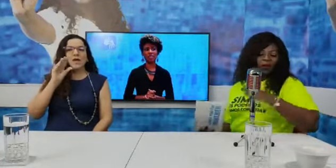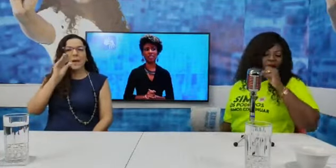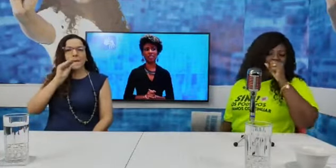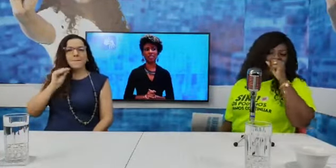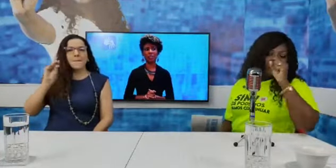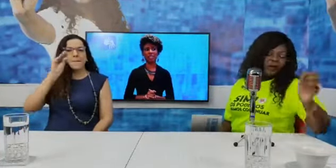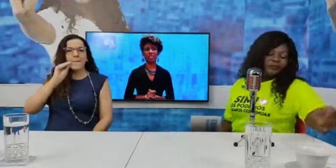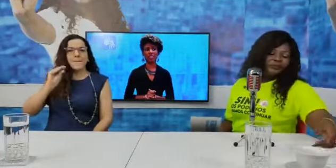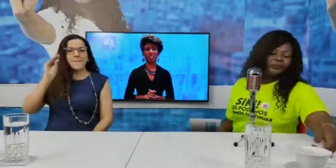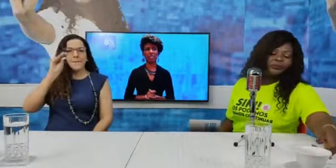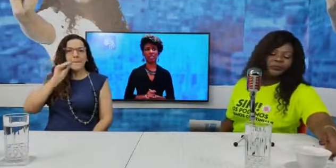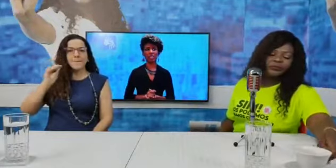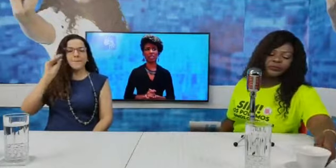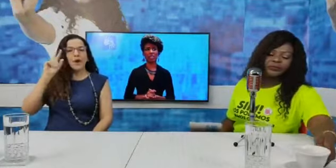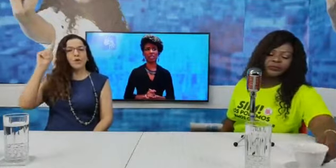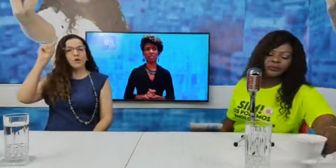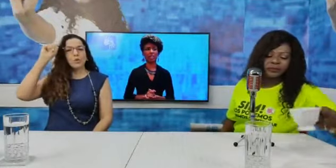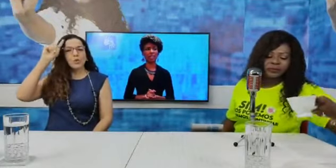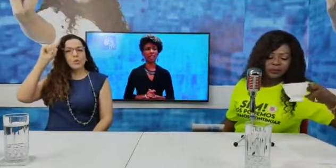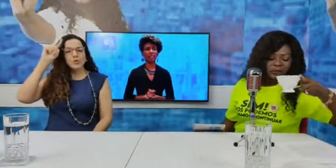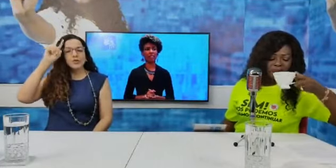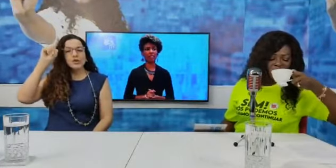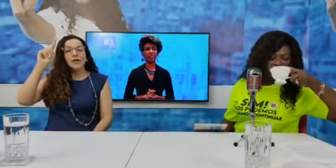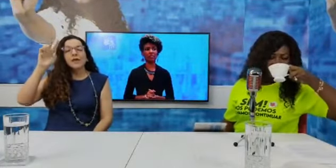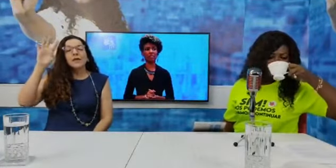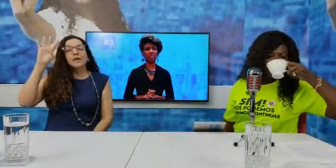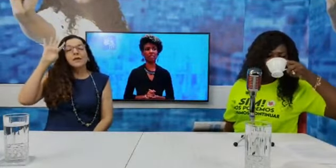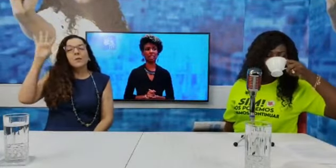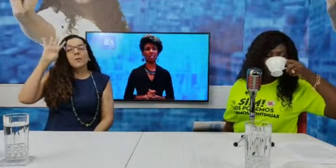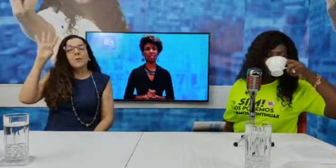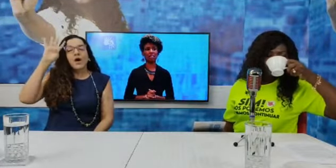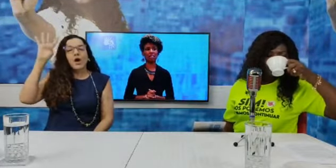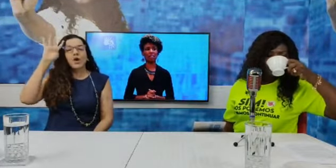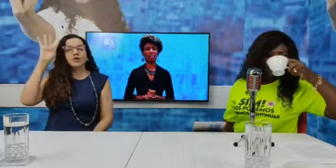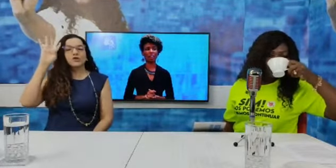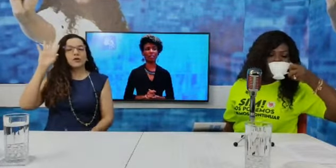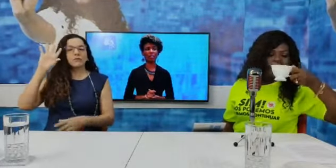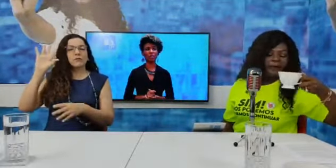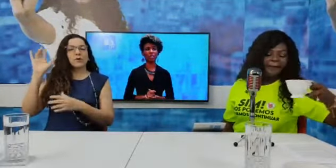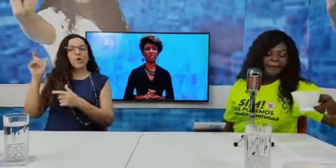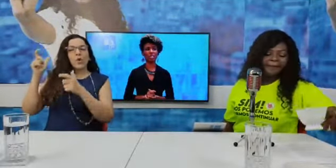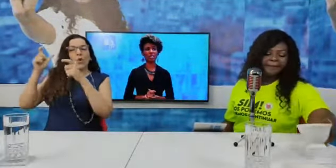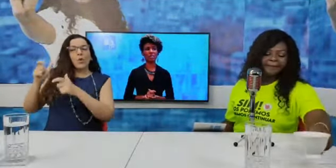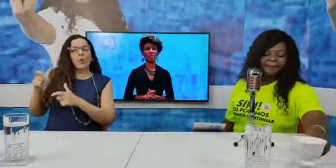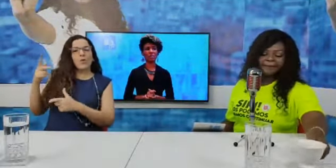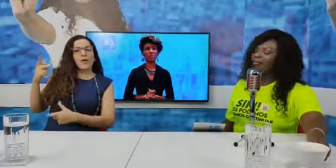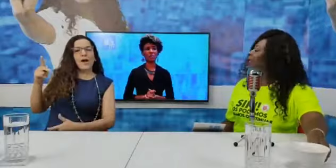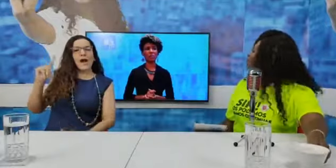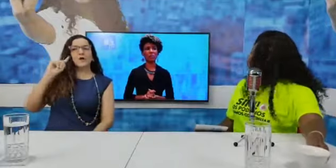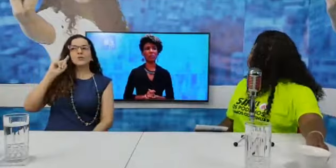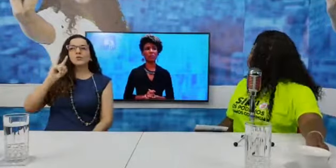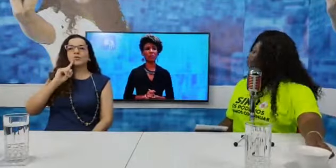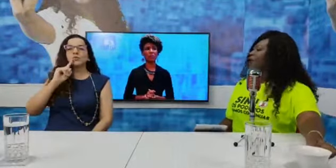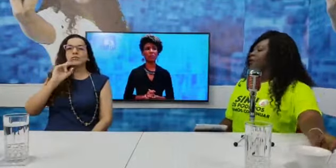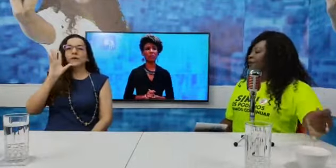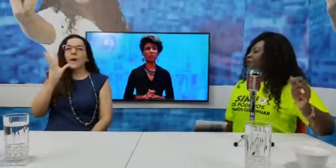posso fazer até uma comparação, por exemplo, aqui a questão, tem a questão oral todo dia.